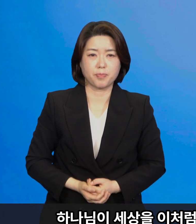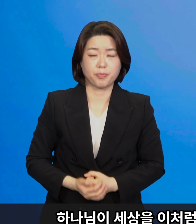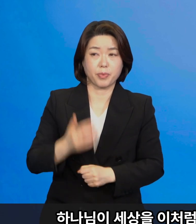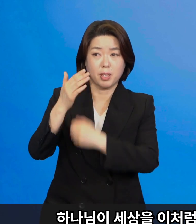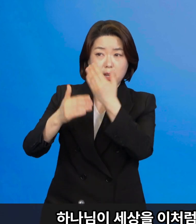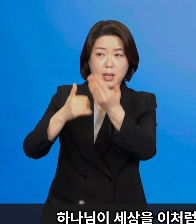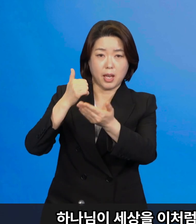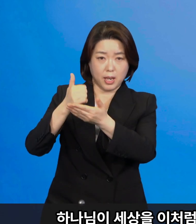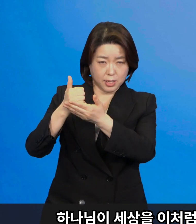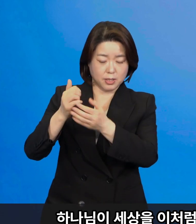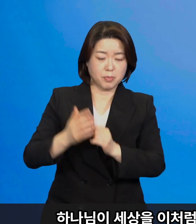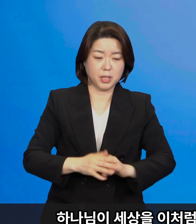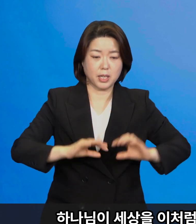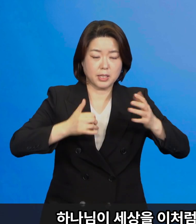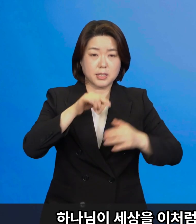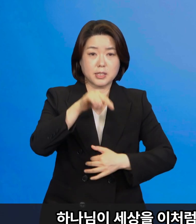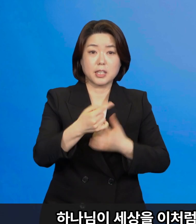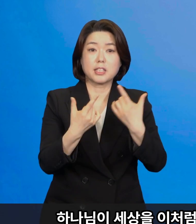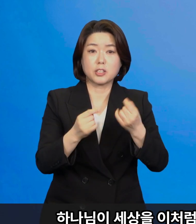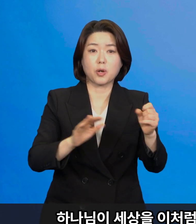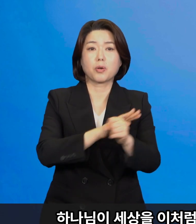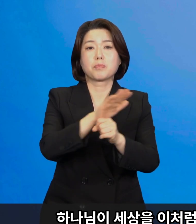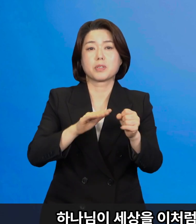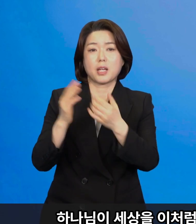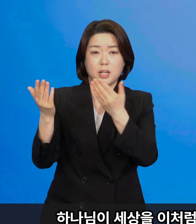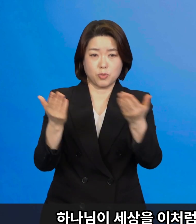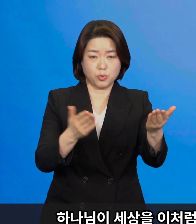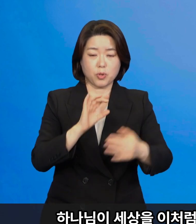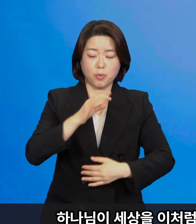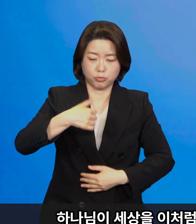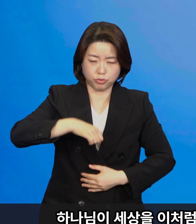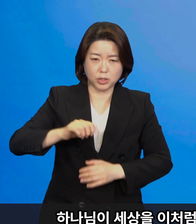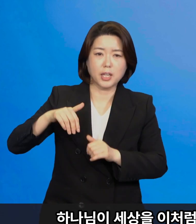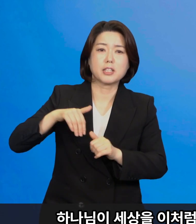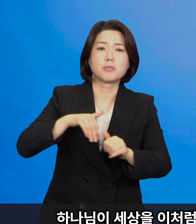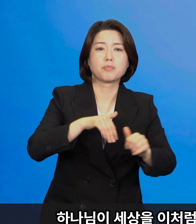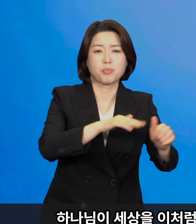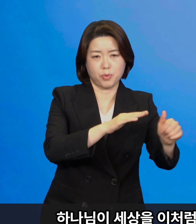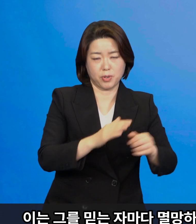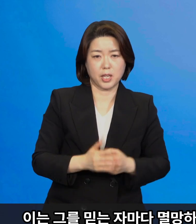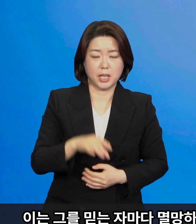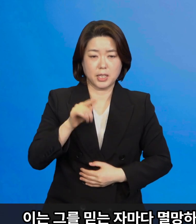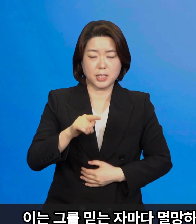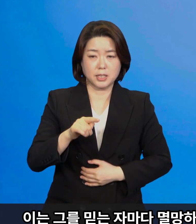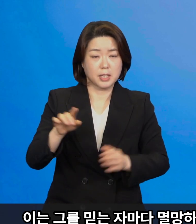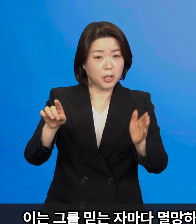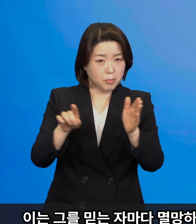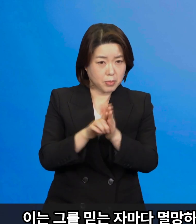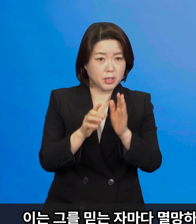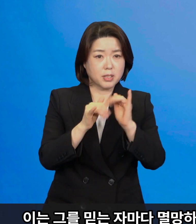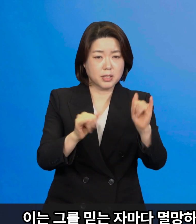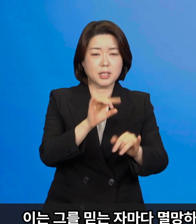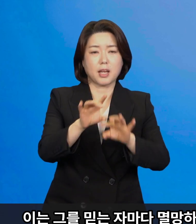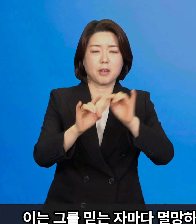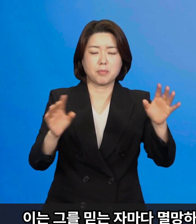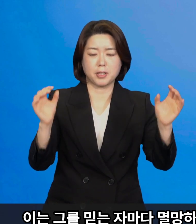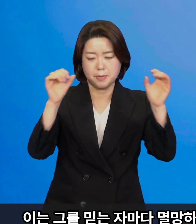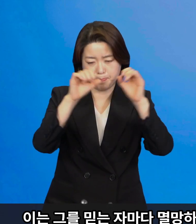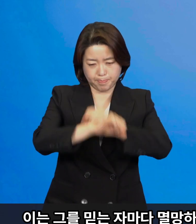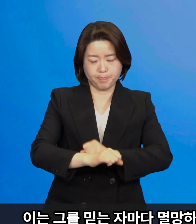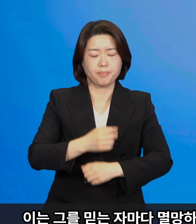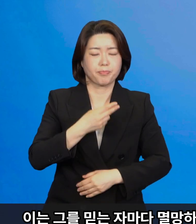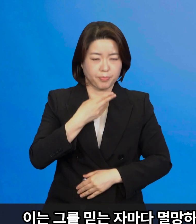하나님이 세상을 이처럼 사랑하사 독생자를 주셨으니 이는 그를 믿는 자마다